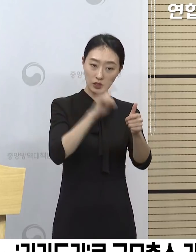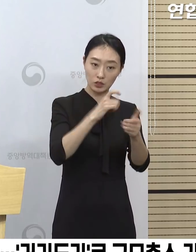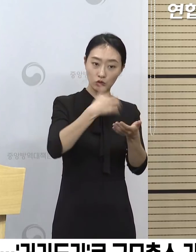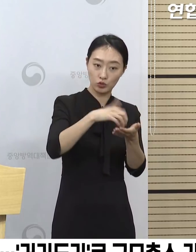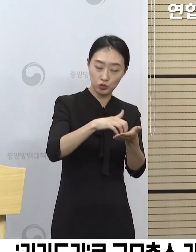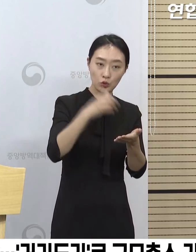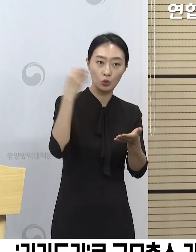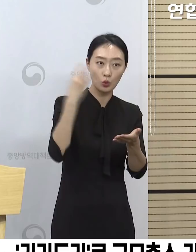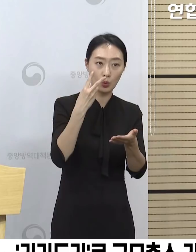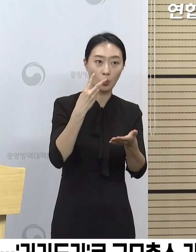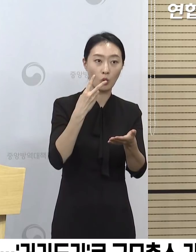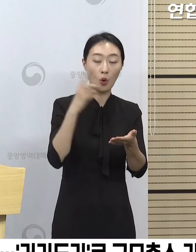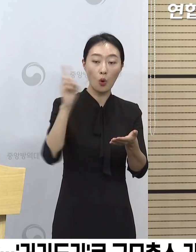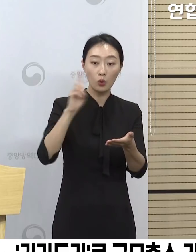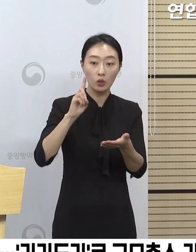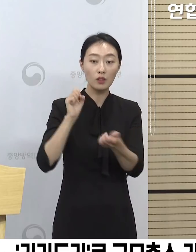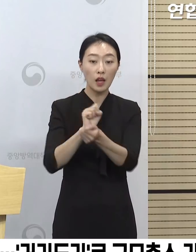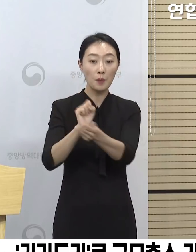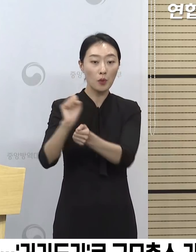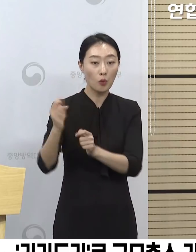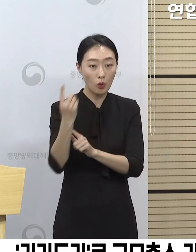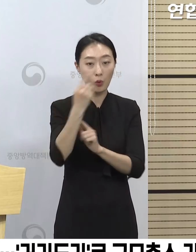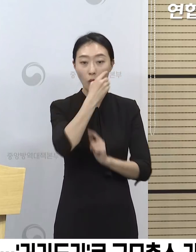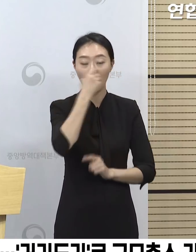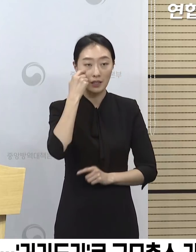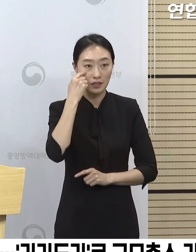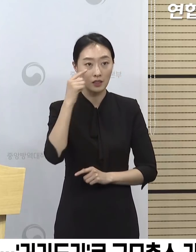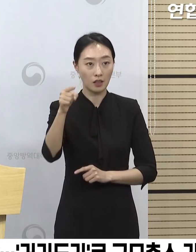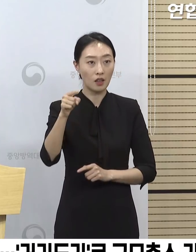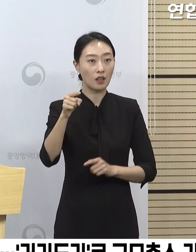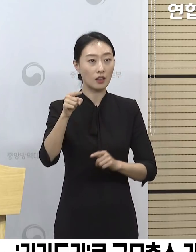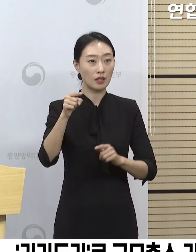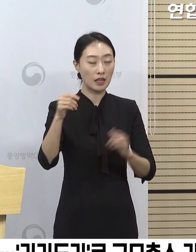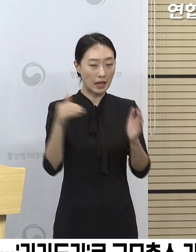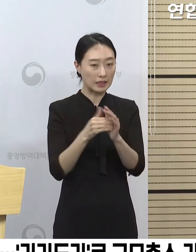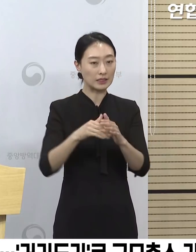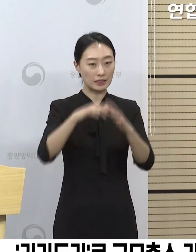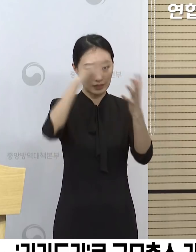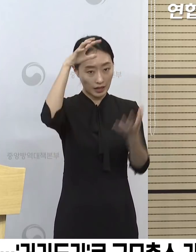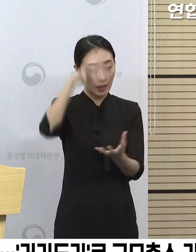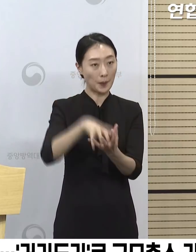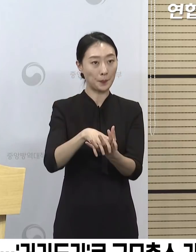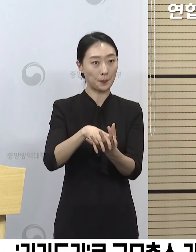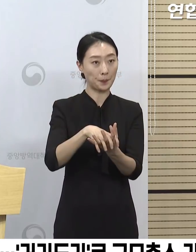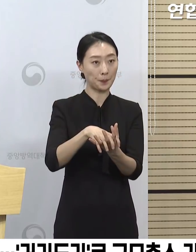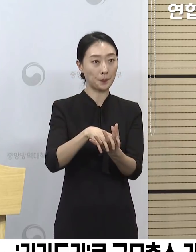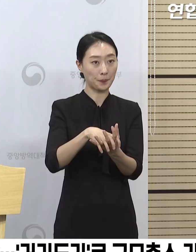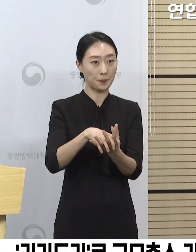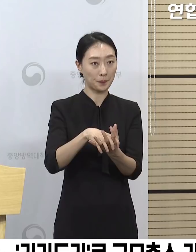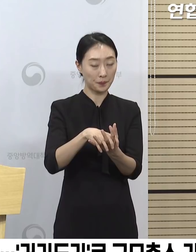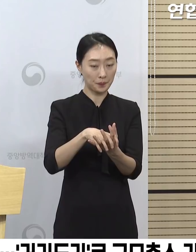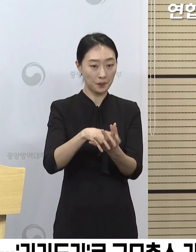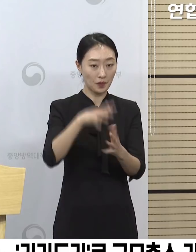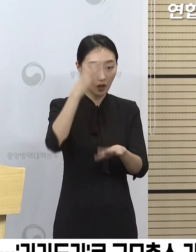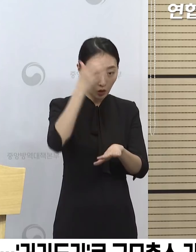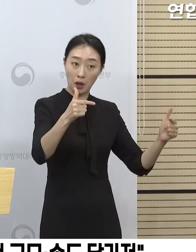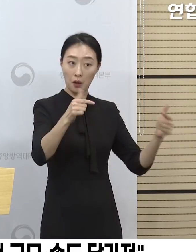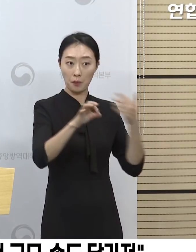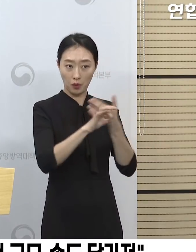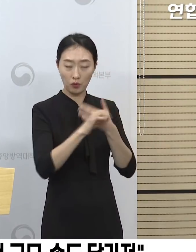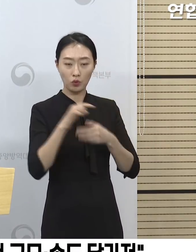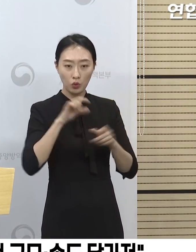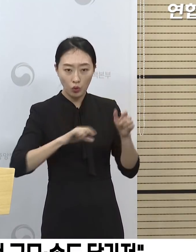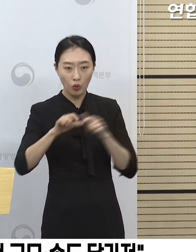환자가 어떤 감염 경로로 확인되는지 뭐 그런 역학적인 그런 특성 분석을 하고 판단해야 될 걸로